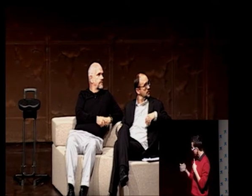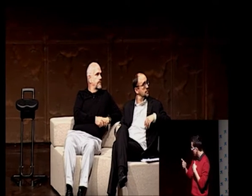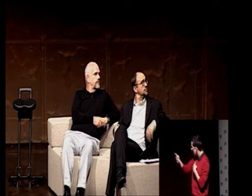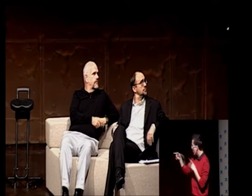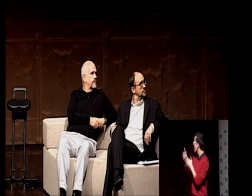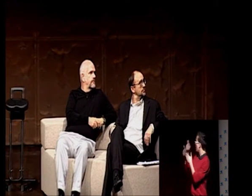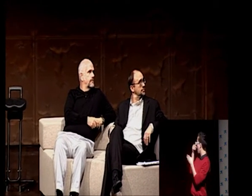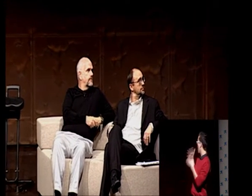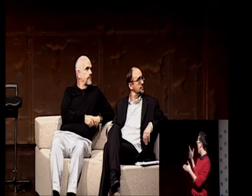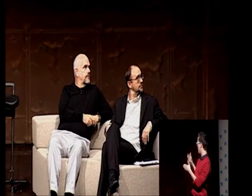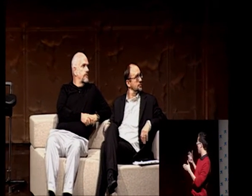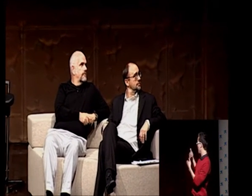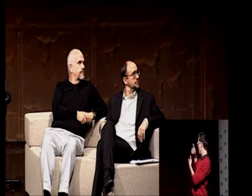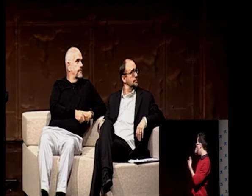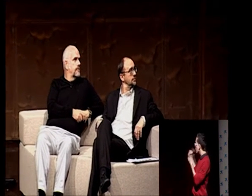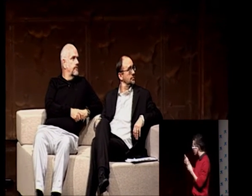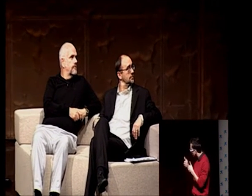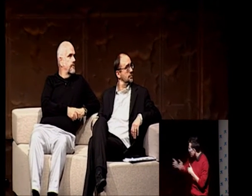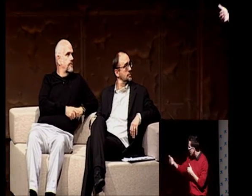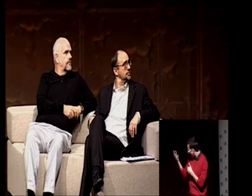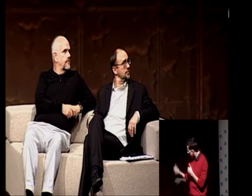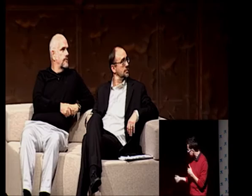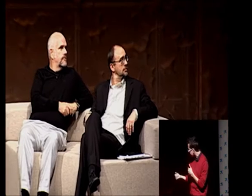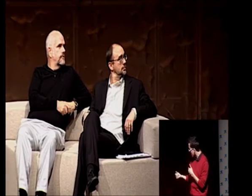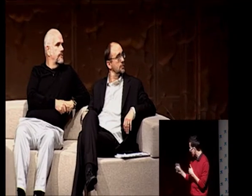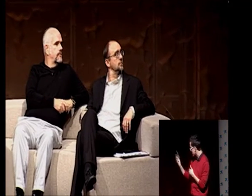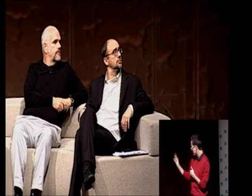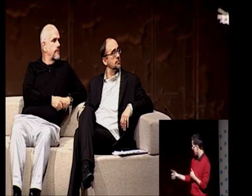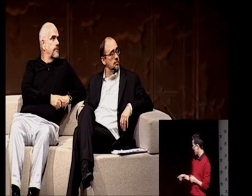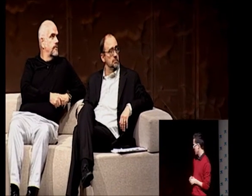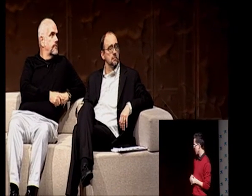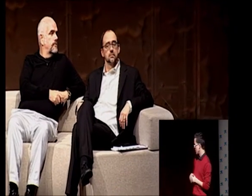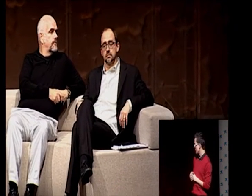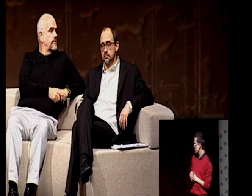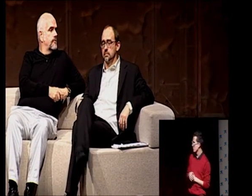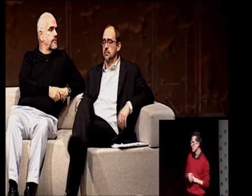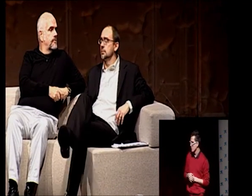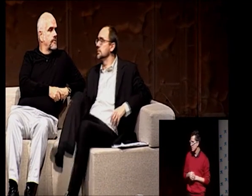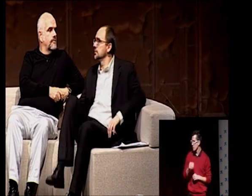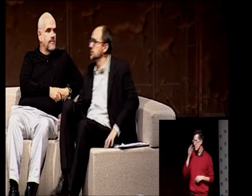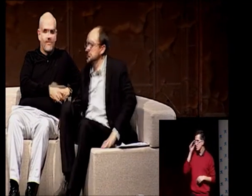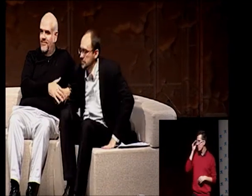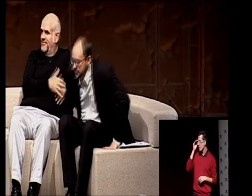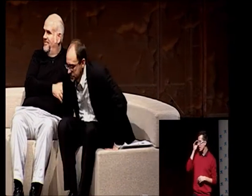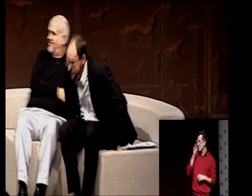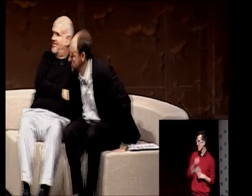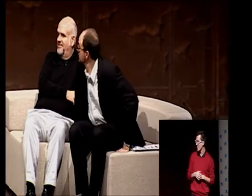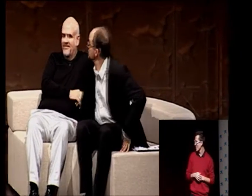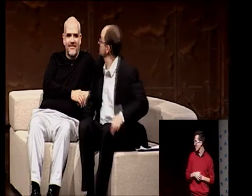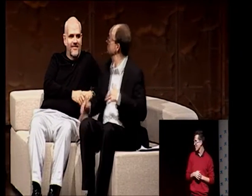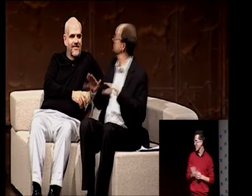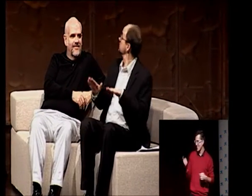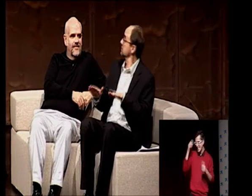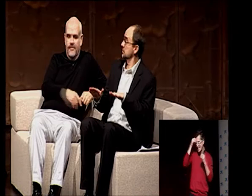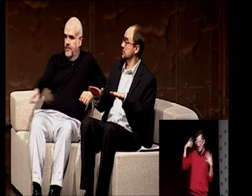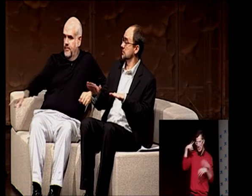compartir Ah mira este ha hecho una interpretación está preguntando que si crees que España dará person